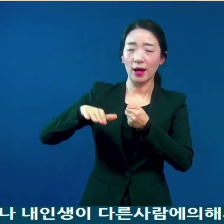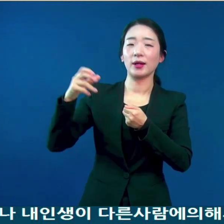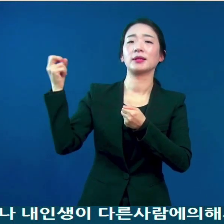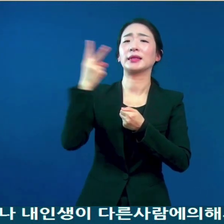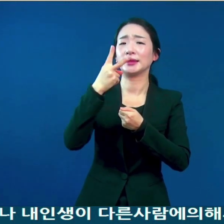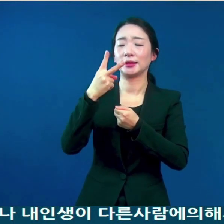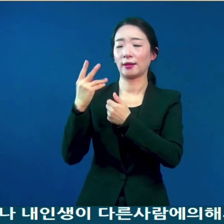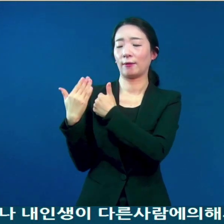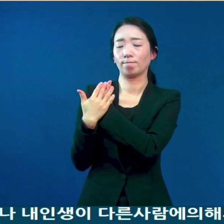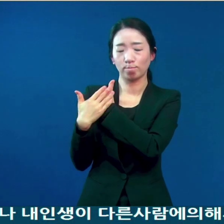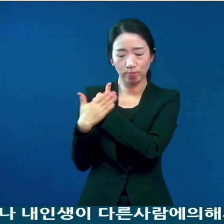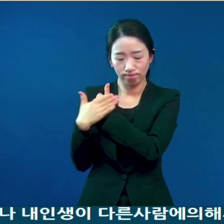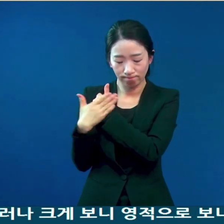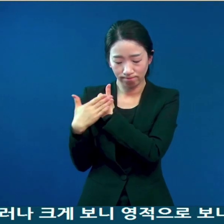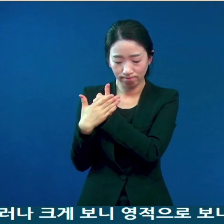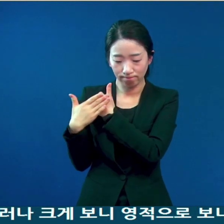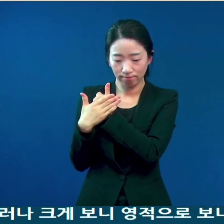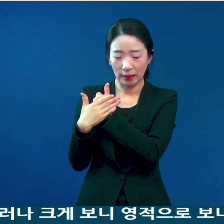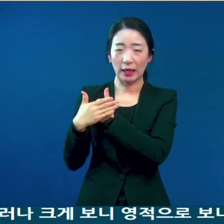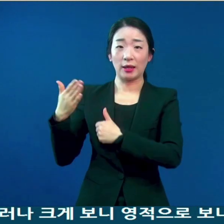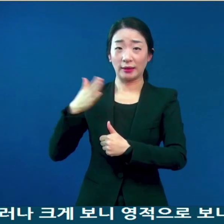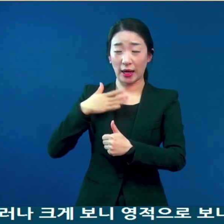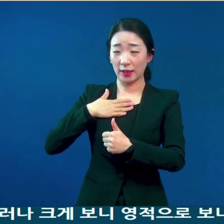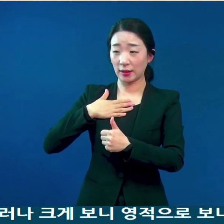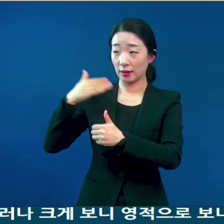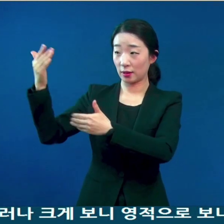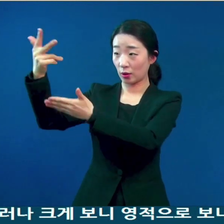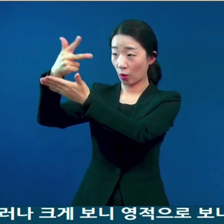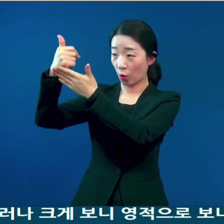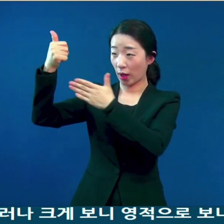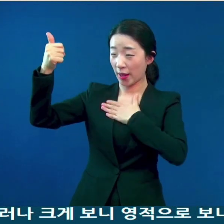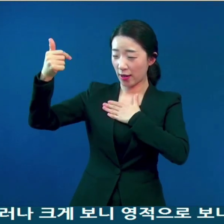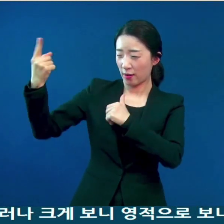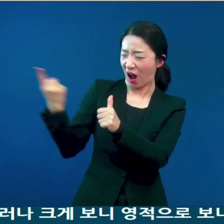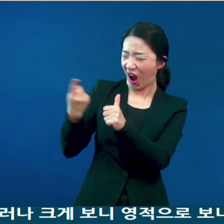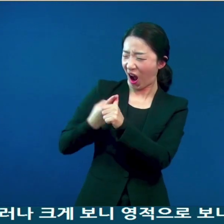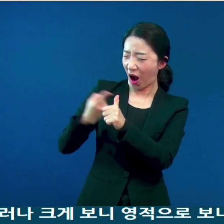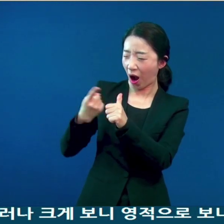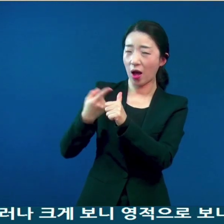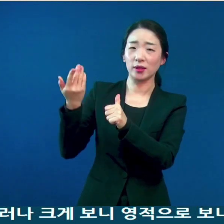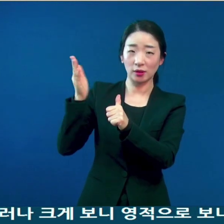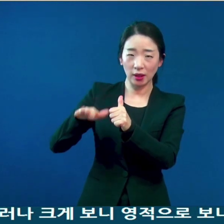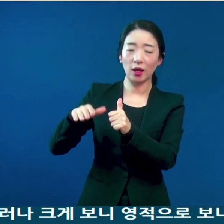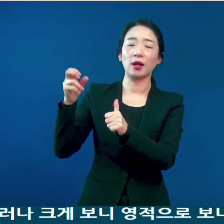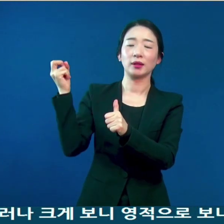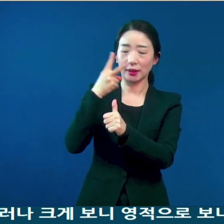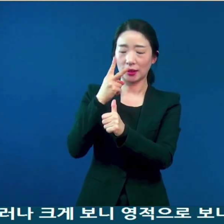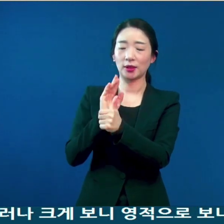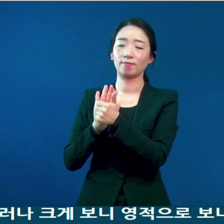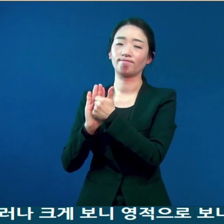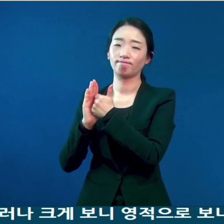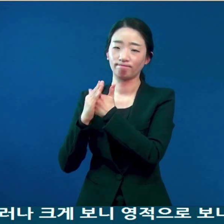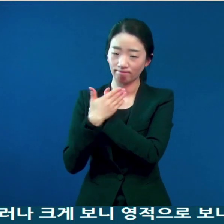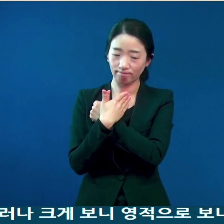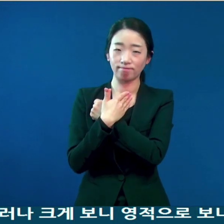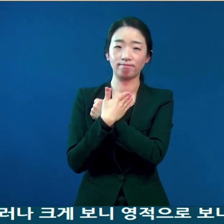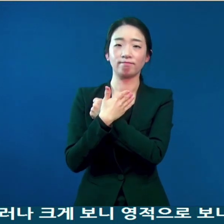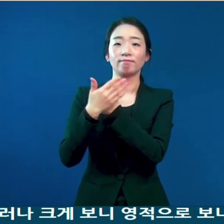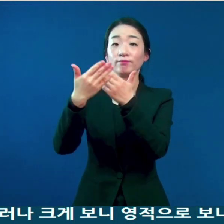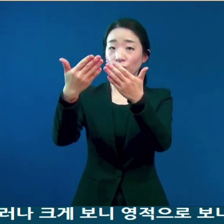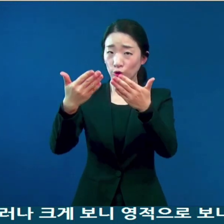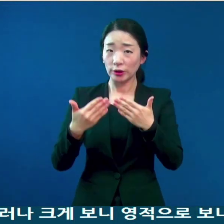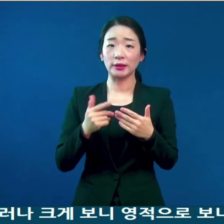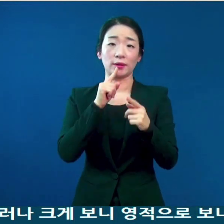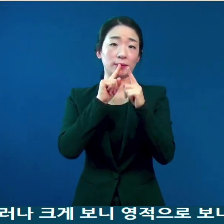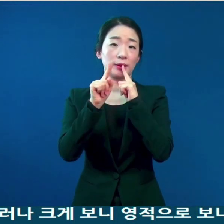우리를 치셨으나 싸매 주실 것입니다. 근데 그게 오래 안 걸린다는 거예요. 2절이